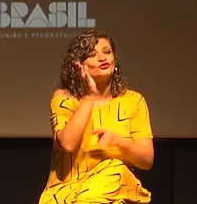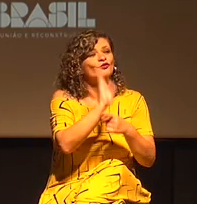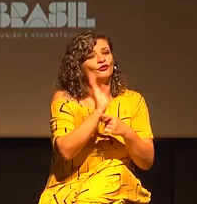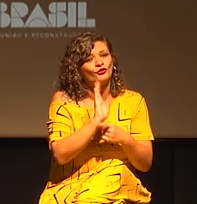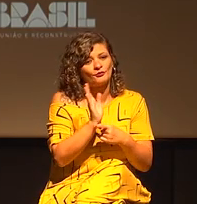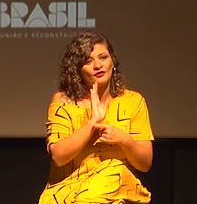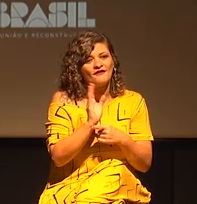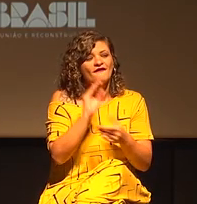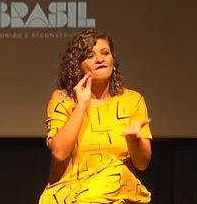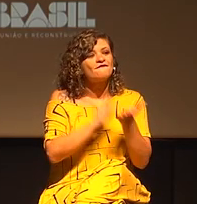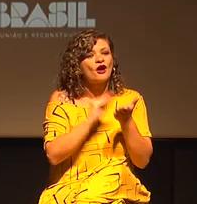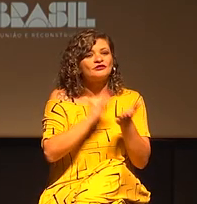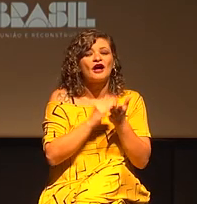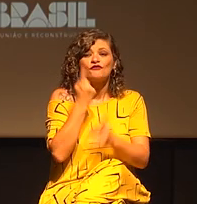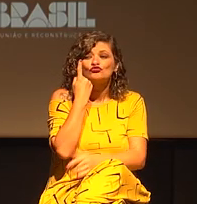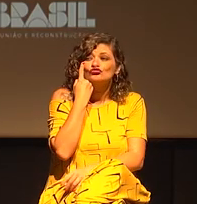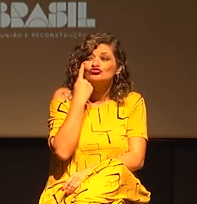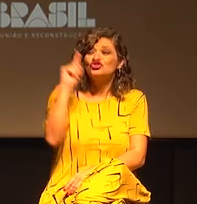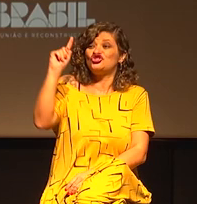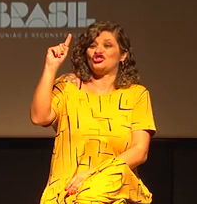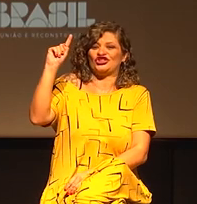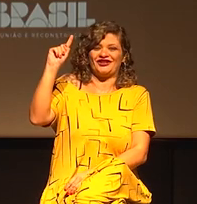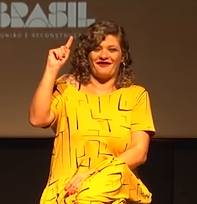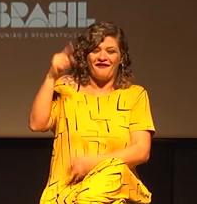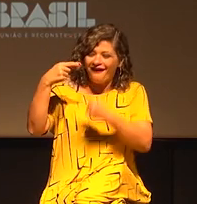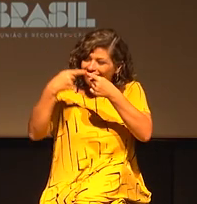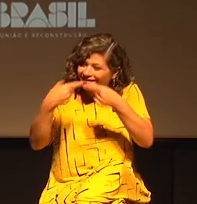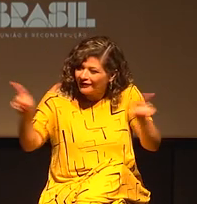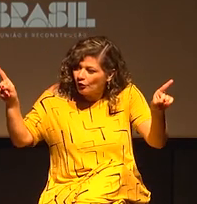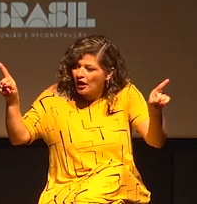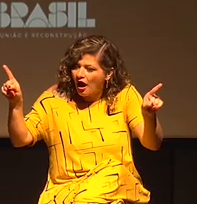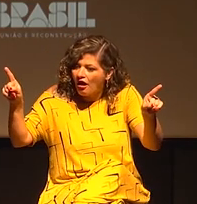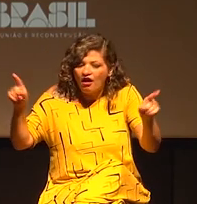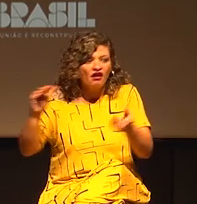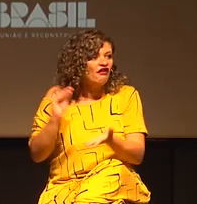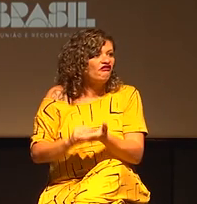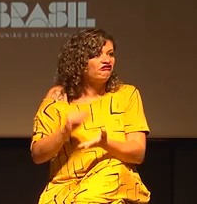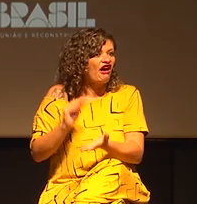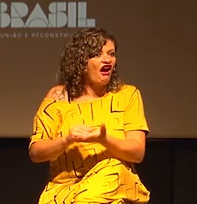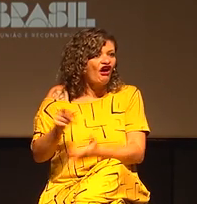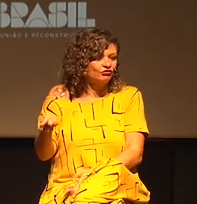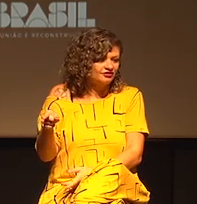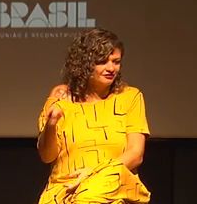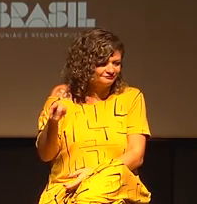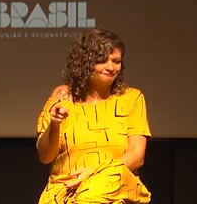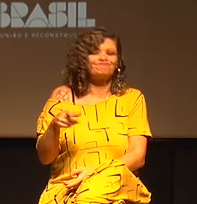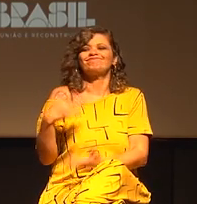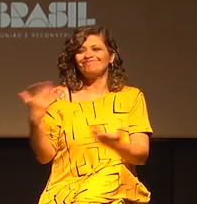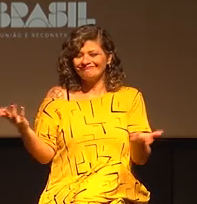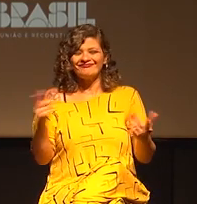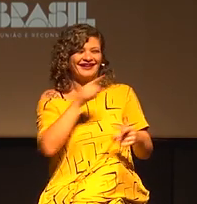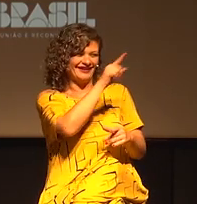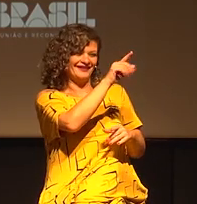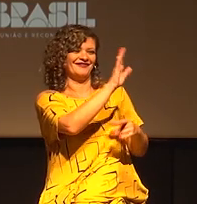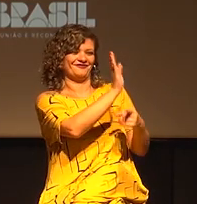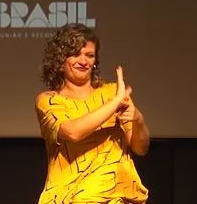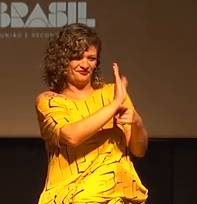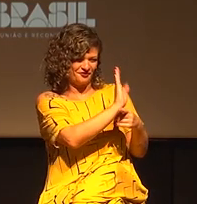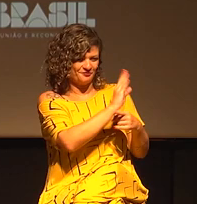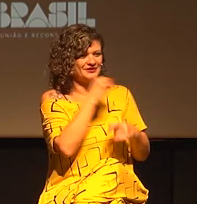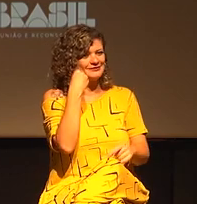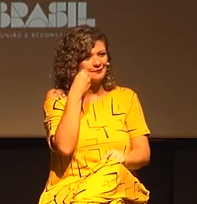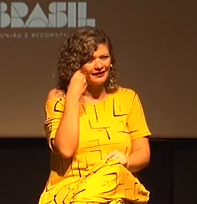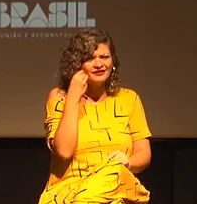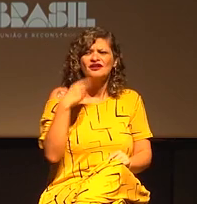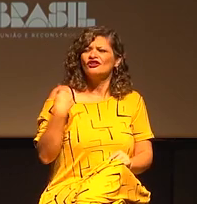faltando um dia para inauguração não tinha nada pronto na realidade é uma a gente vive um pouco isso né essa experiência do filme né a gente